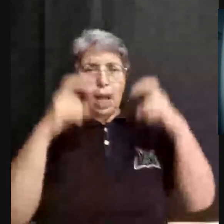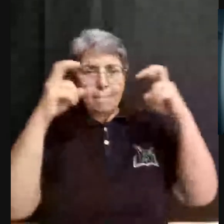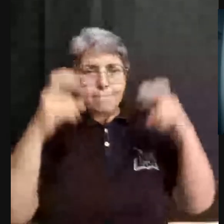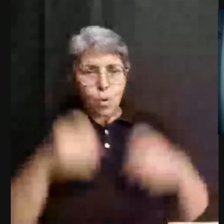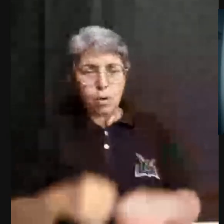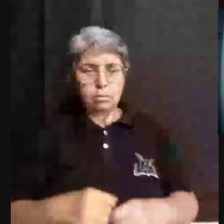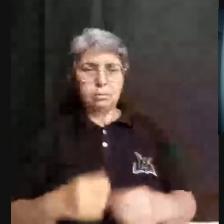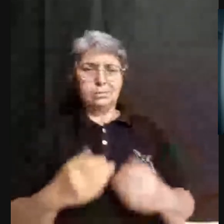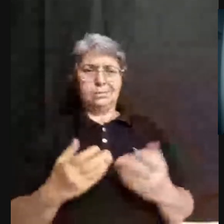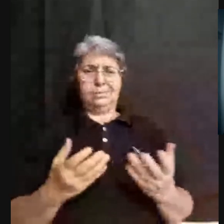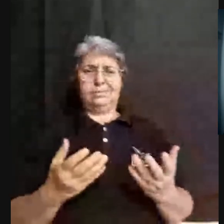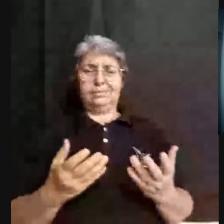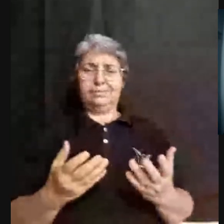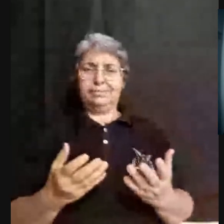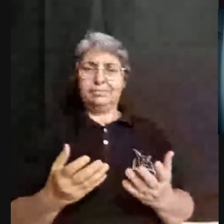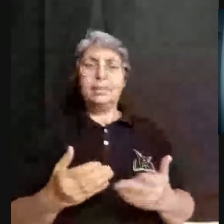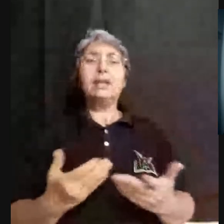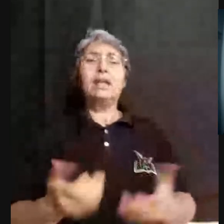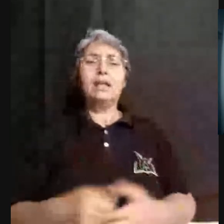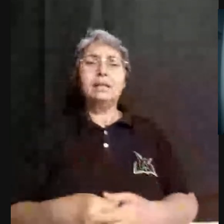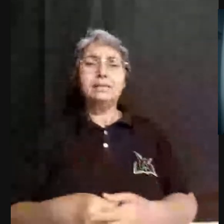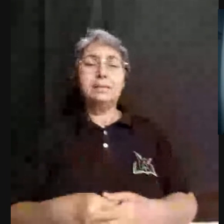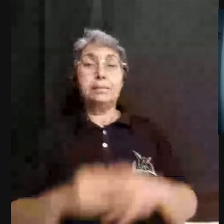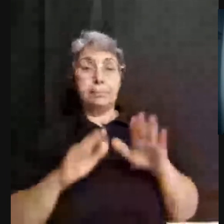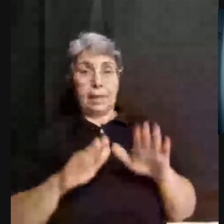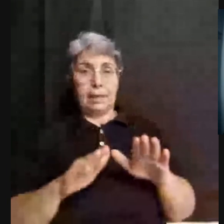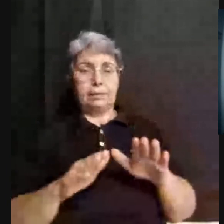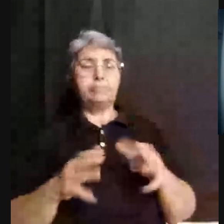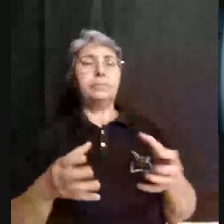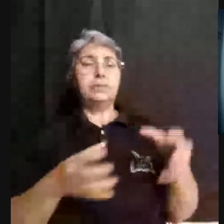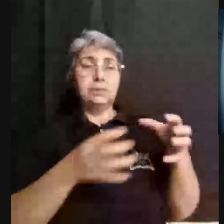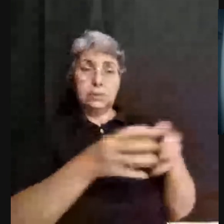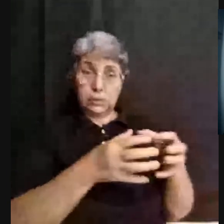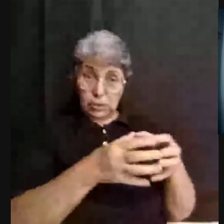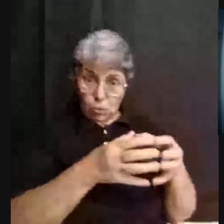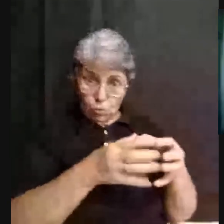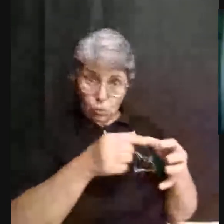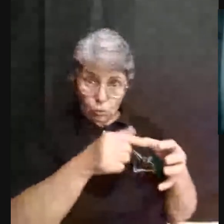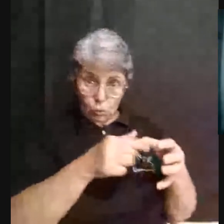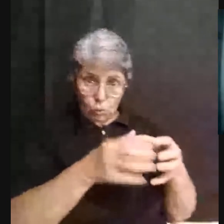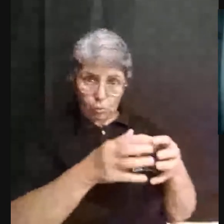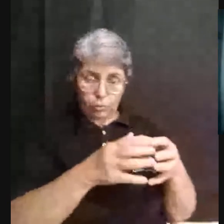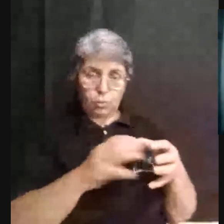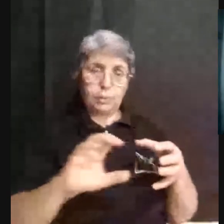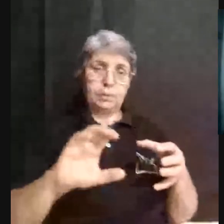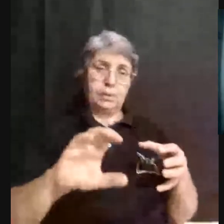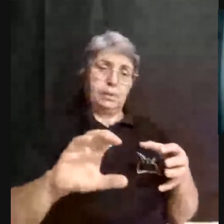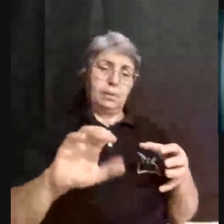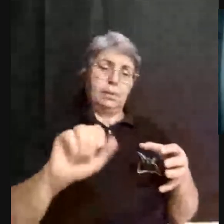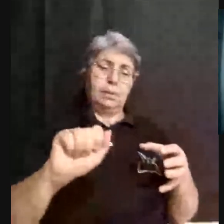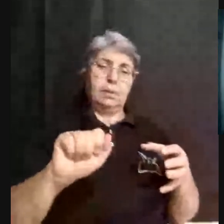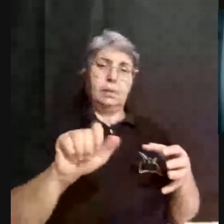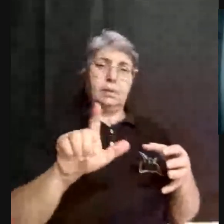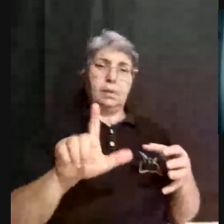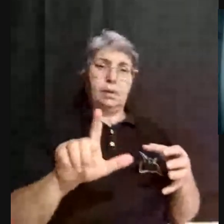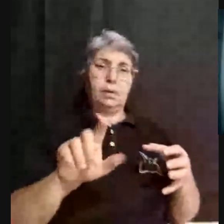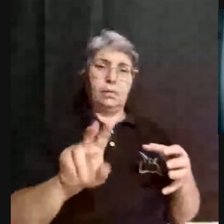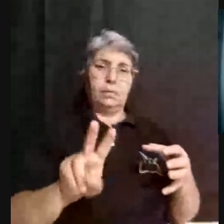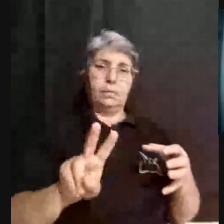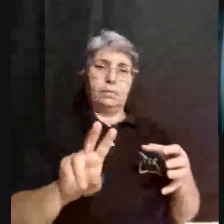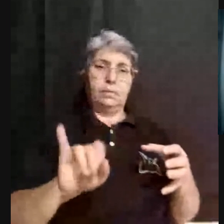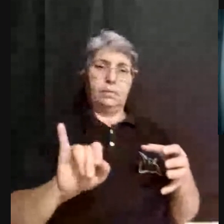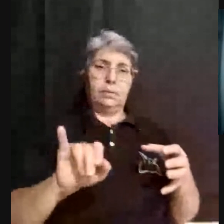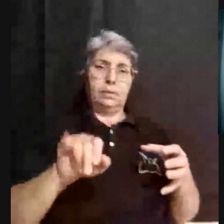muito conhecida entre os calvinistas. Aqui ele demonstra mais uma crença calvinista